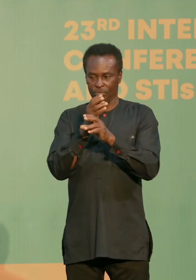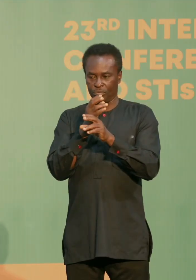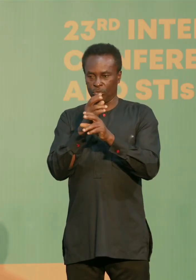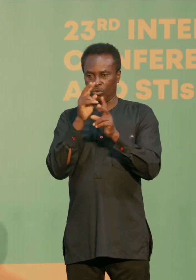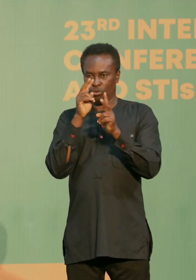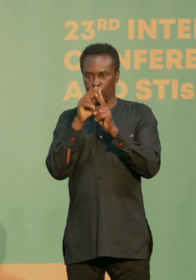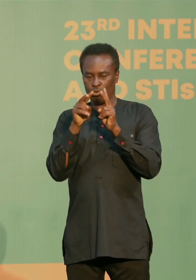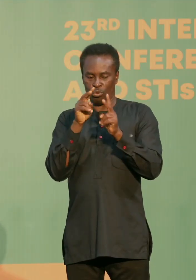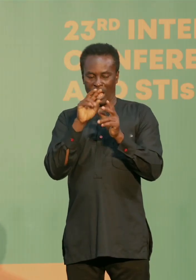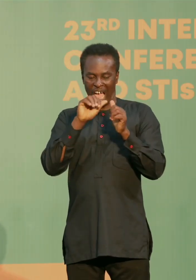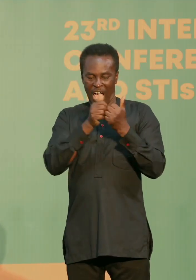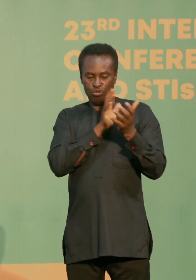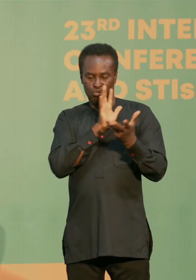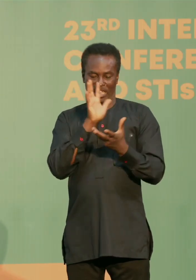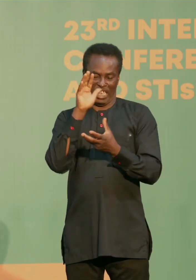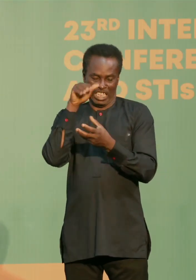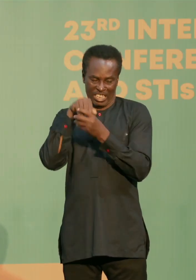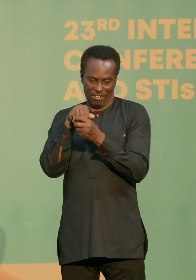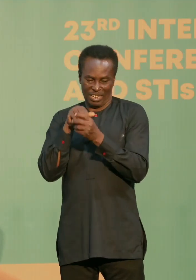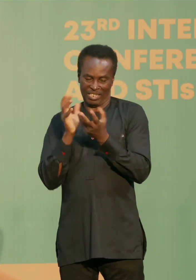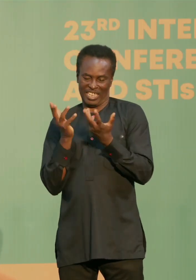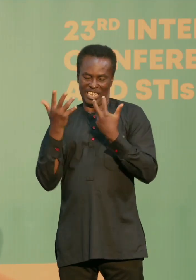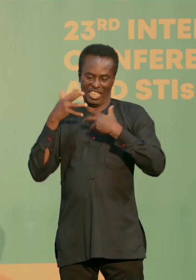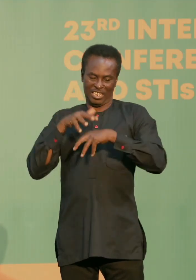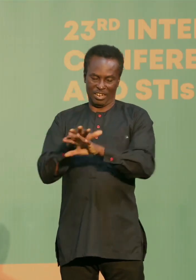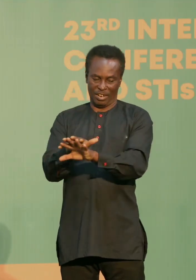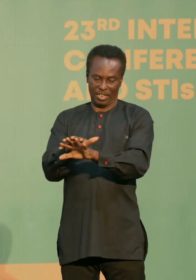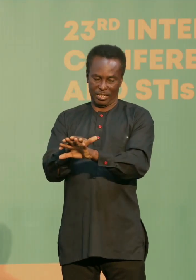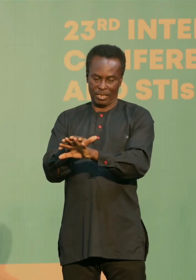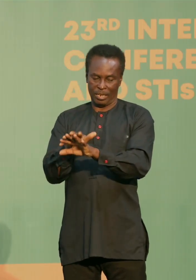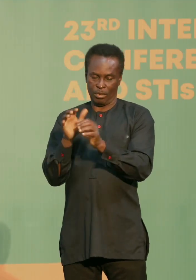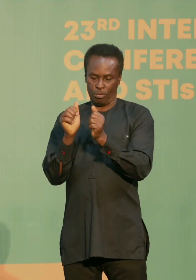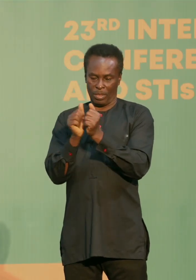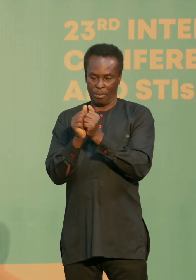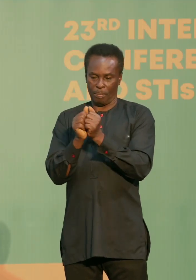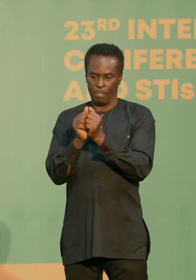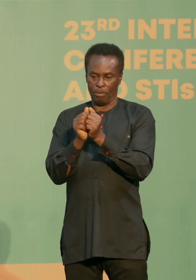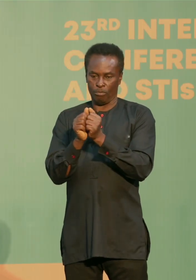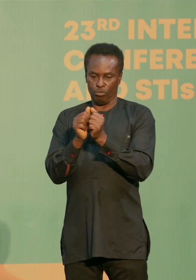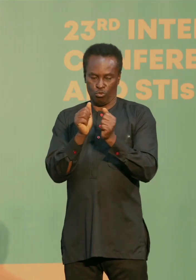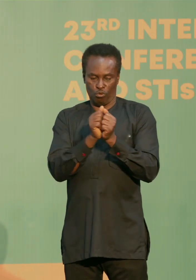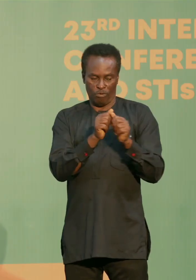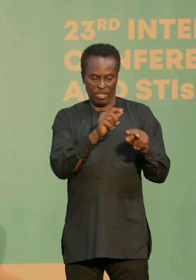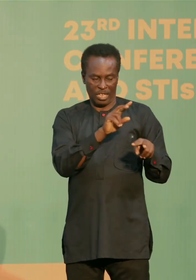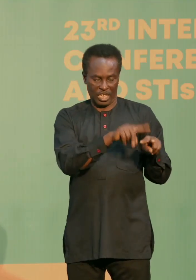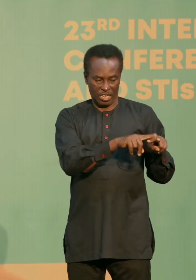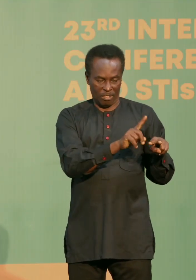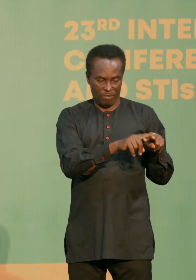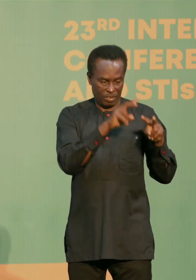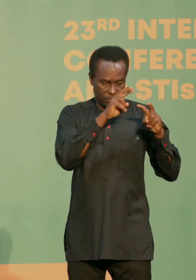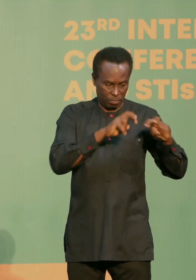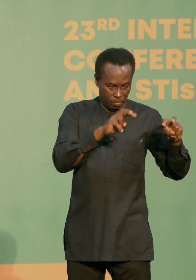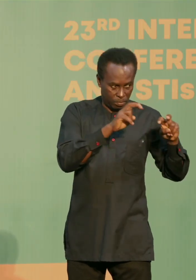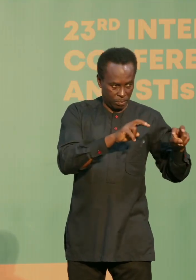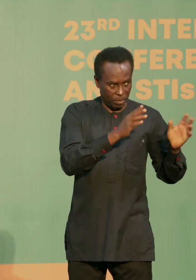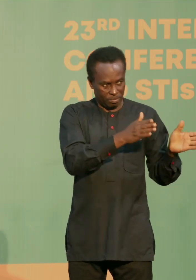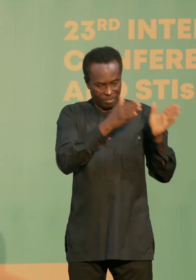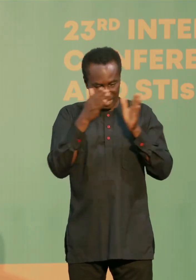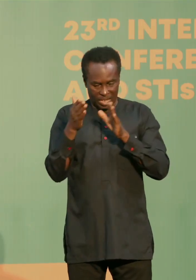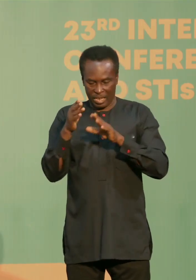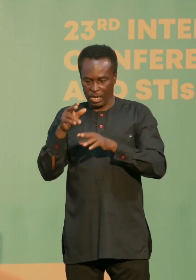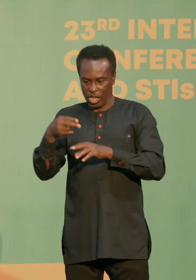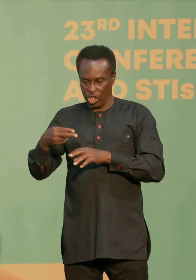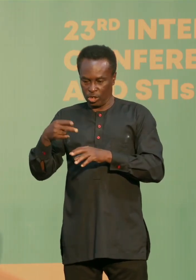d'intégrer la prise en charge des IST dans les programmes de consultation prénataux parce